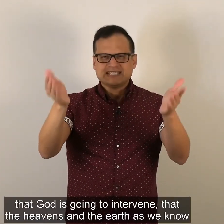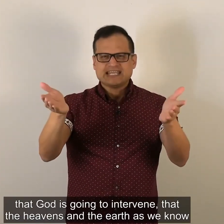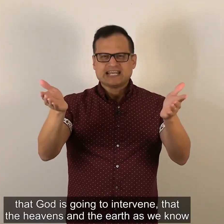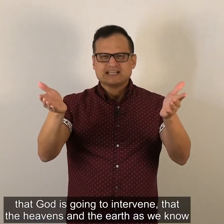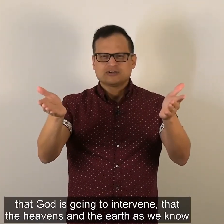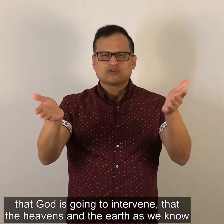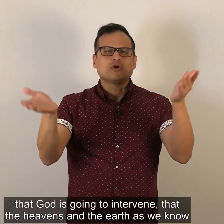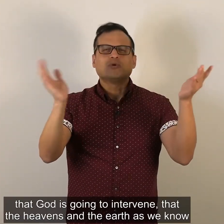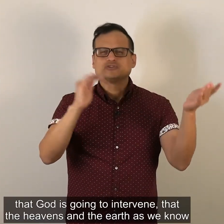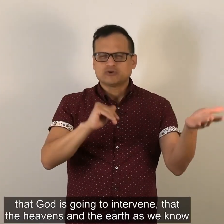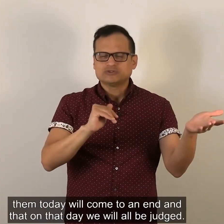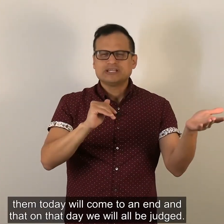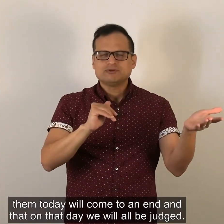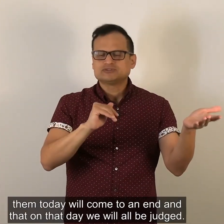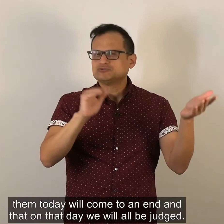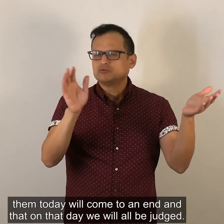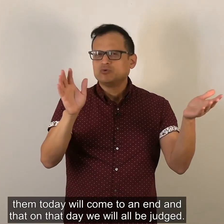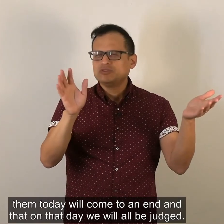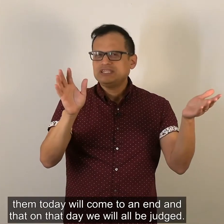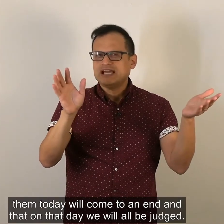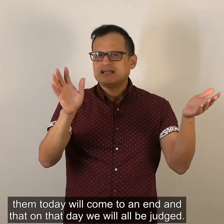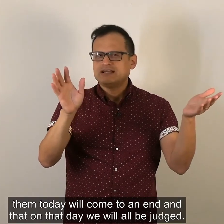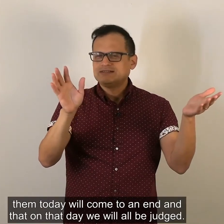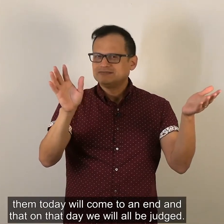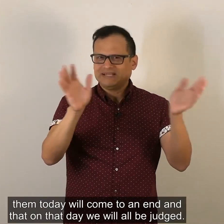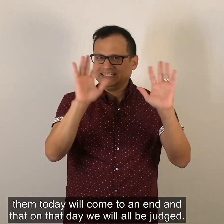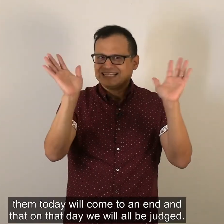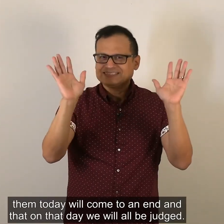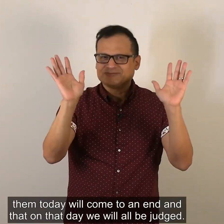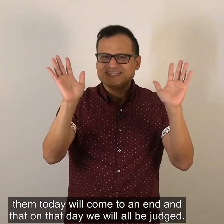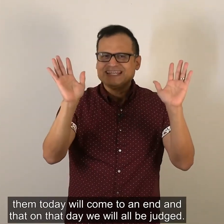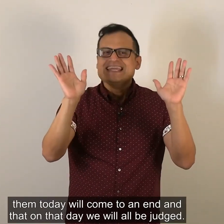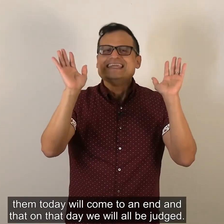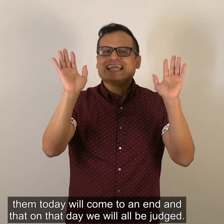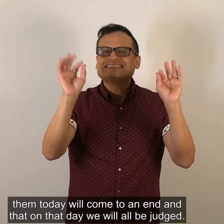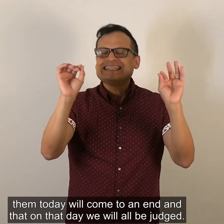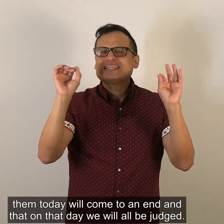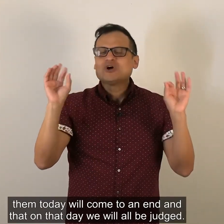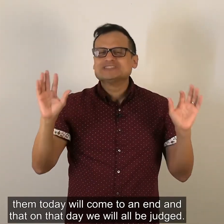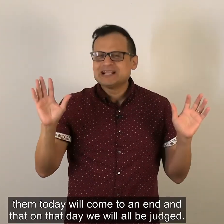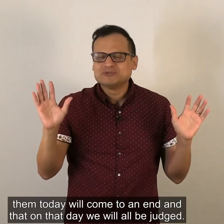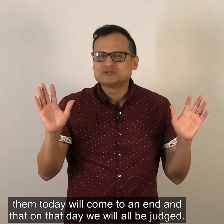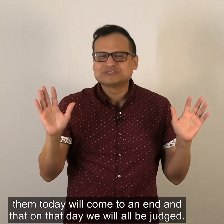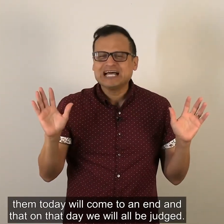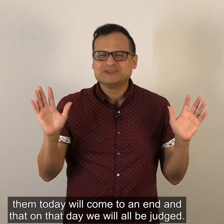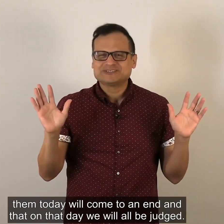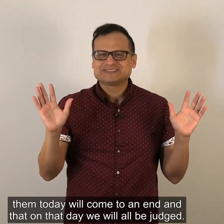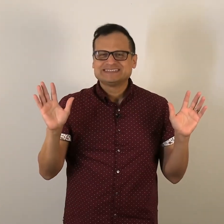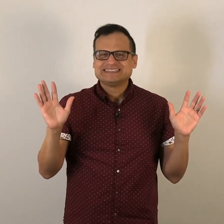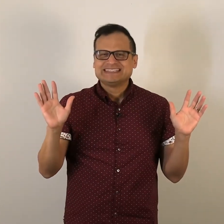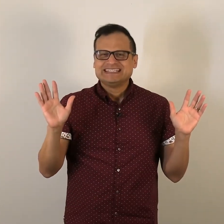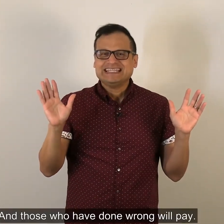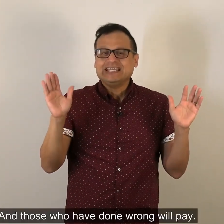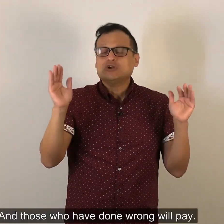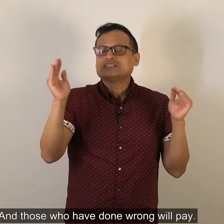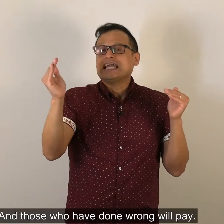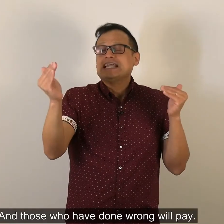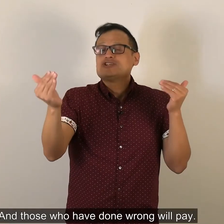tierra, como los conocemos, un día van a llegar a su fin. Y que ese día todos seremos juzgados. Y los que han hecho